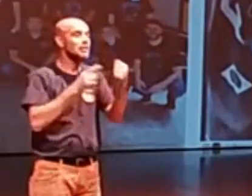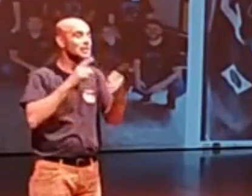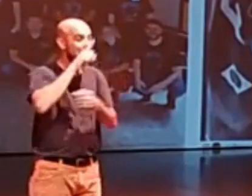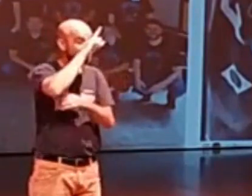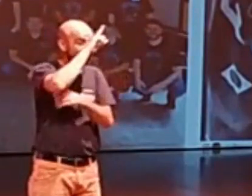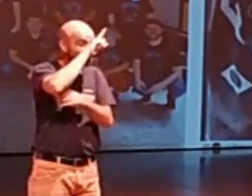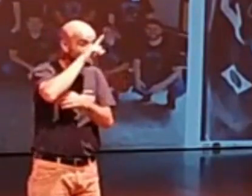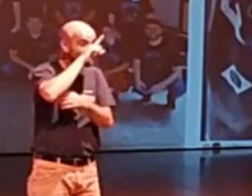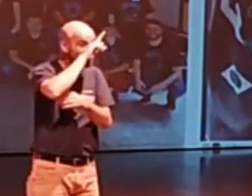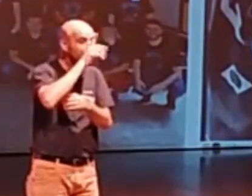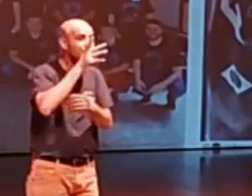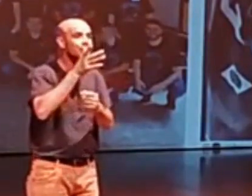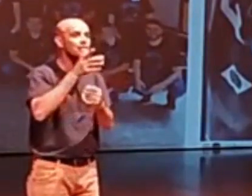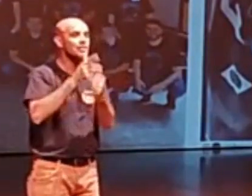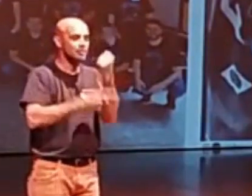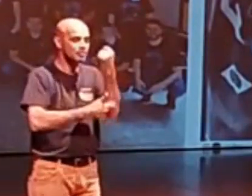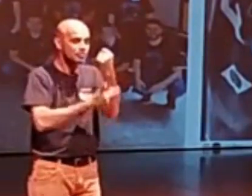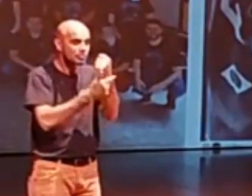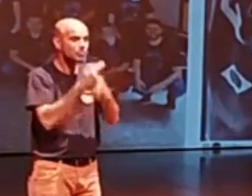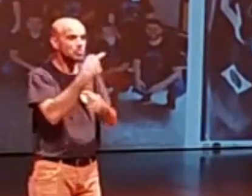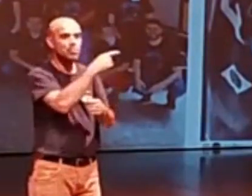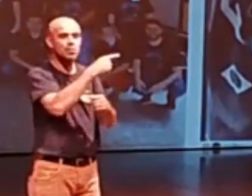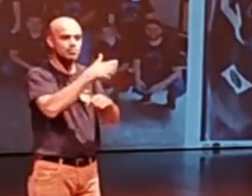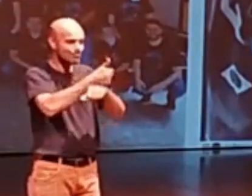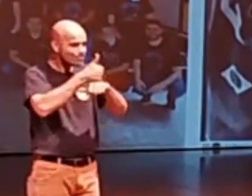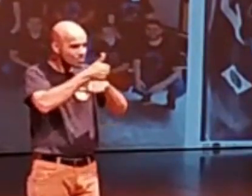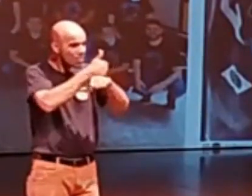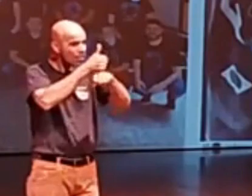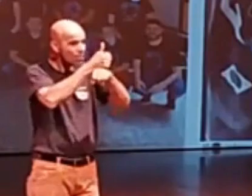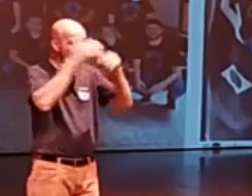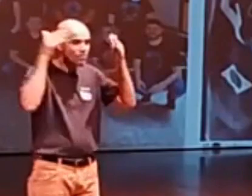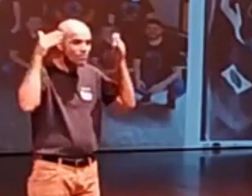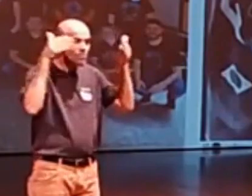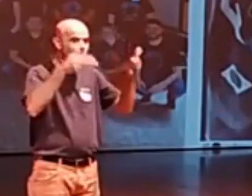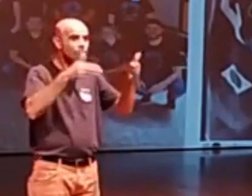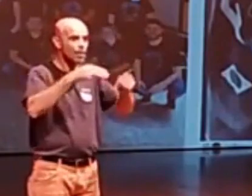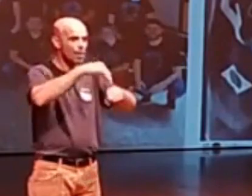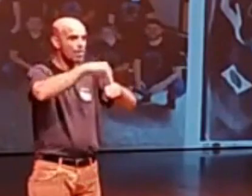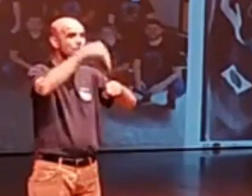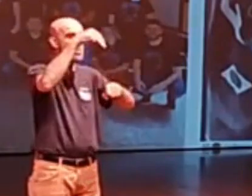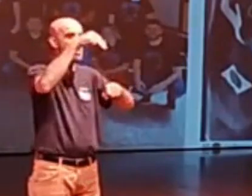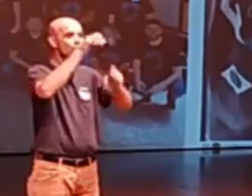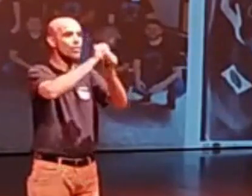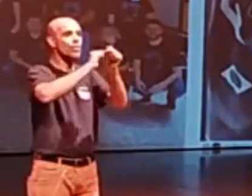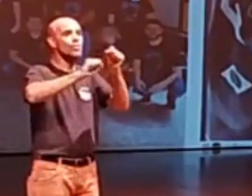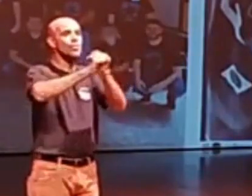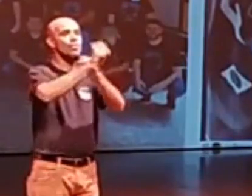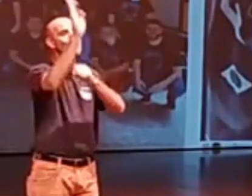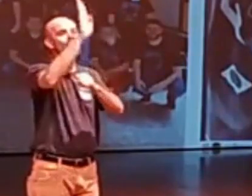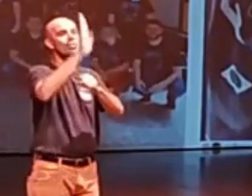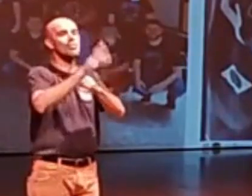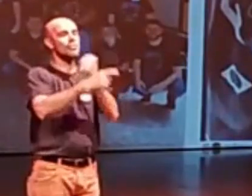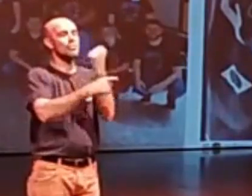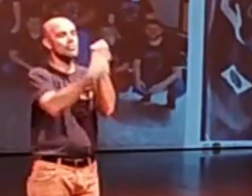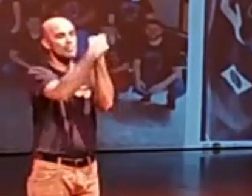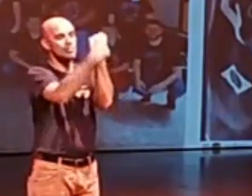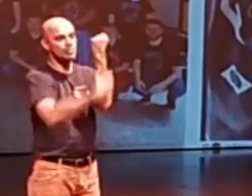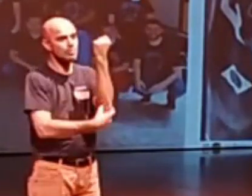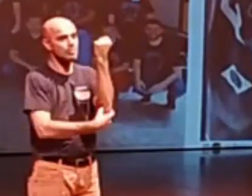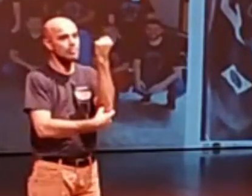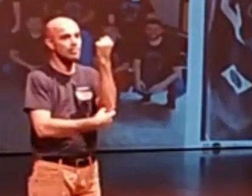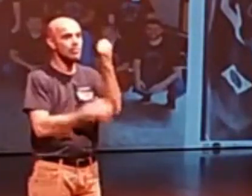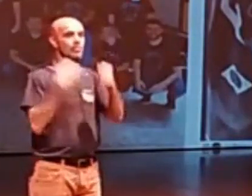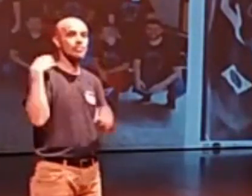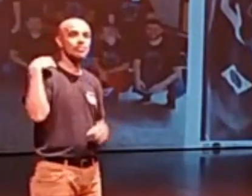gravíssimas. Então assim, são pessoas altamente especializadas, membros da Sociedade Brasileira de Coluna, e essas pessoas viajam.